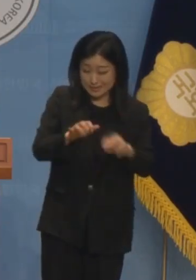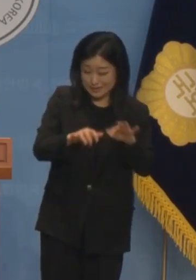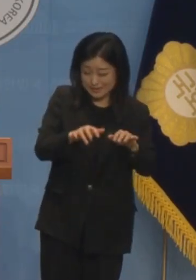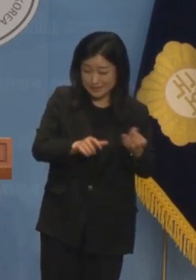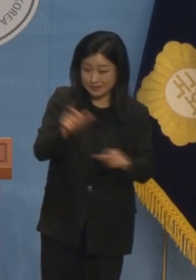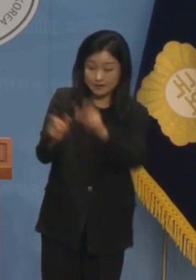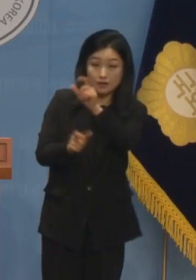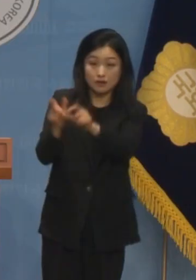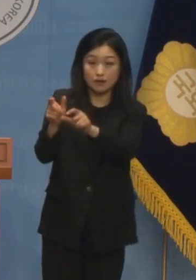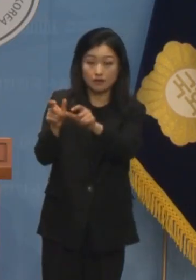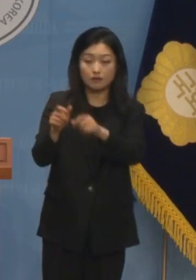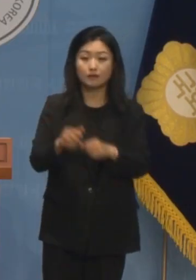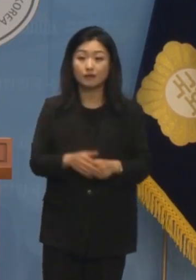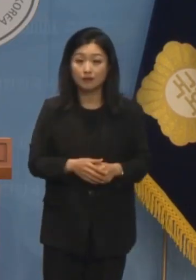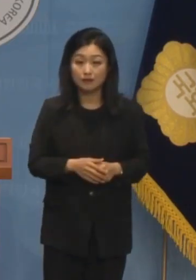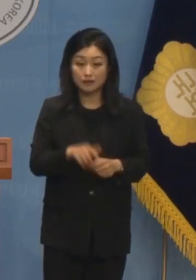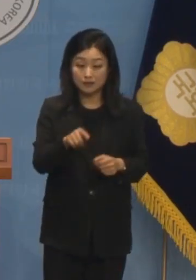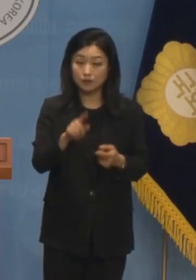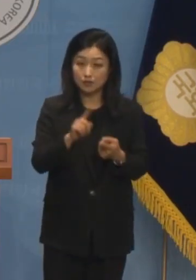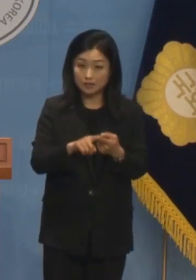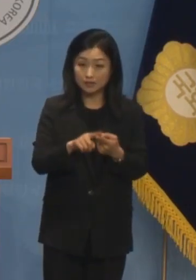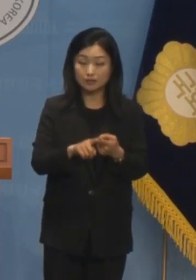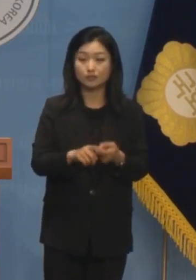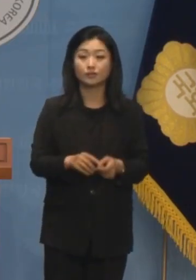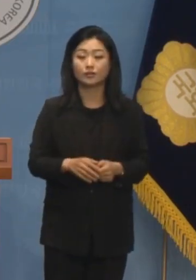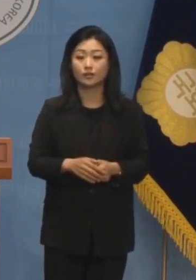바로 감사에 착수한 일이 있었습니다.